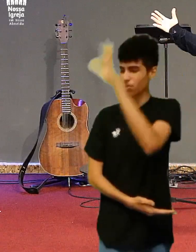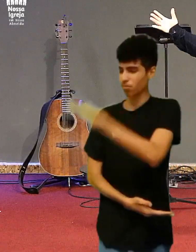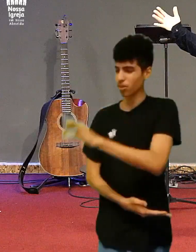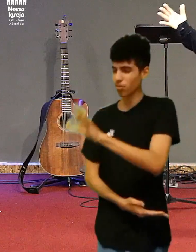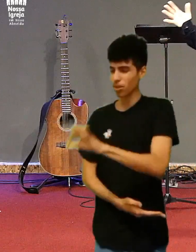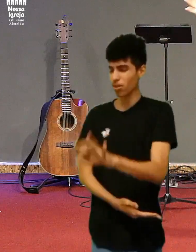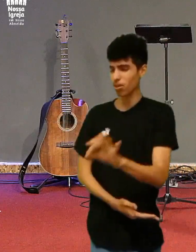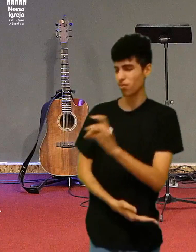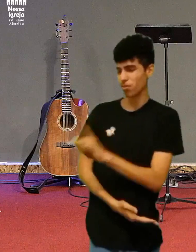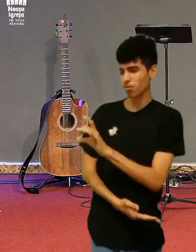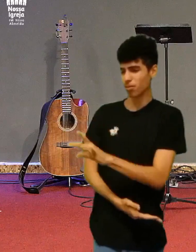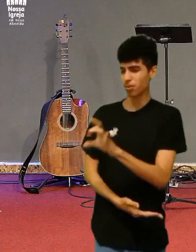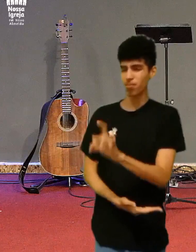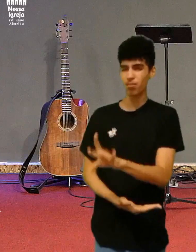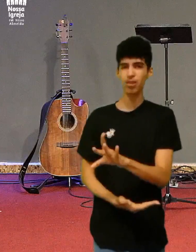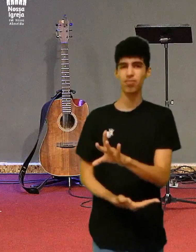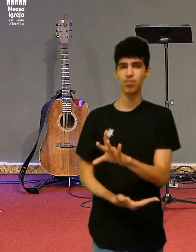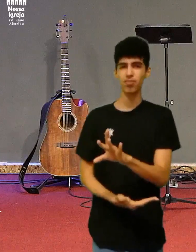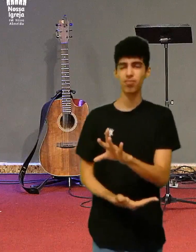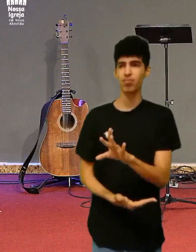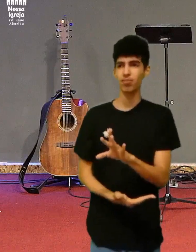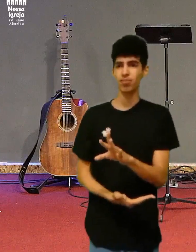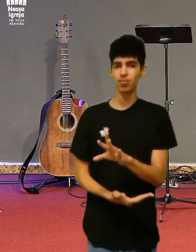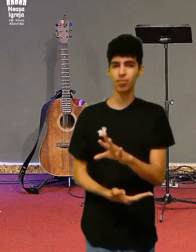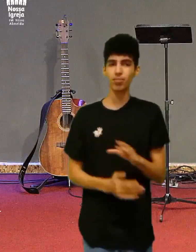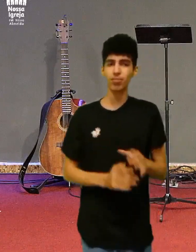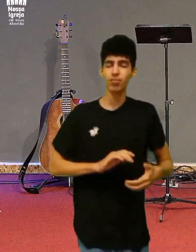Sopra o Teu vento que traz vida.